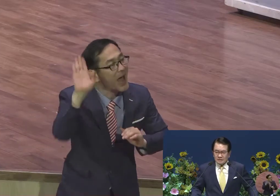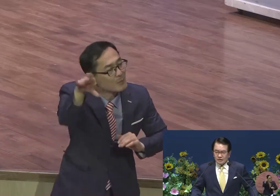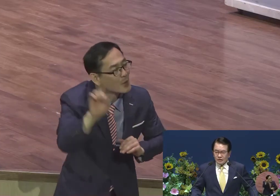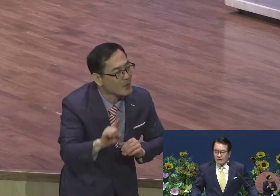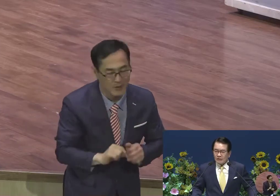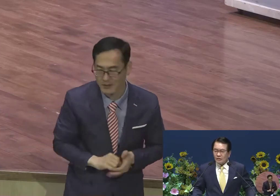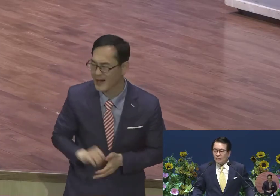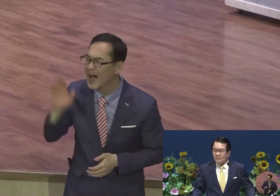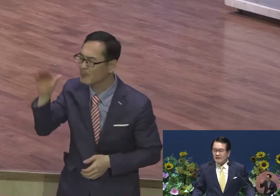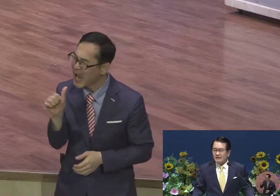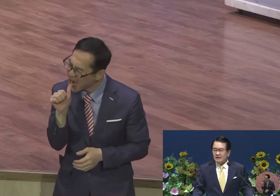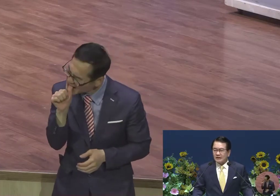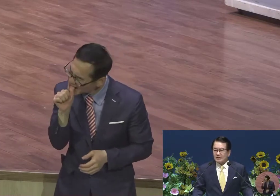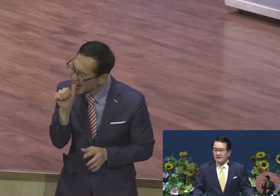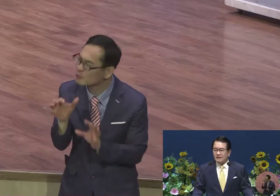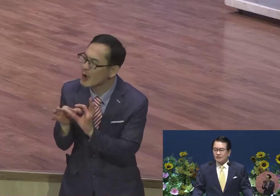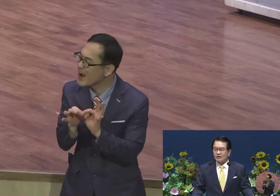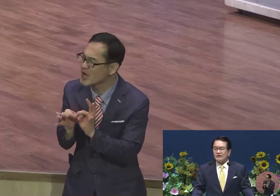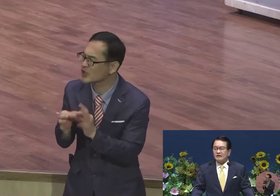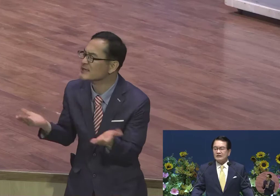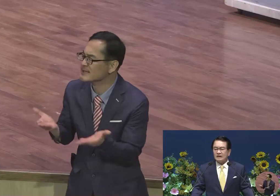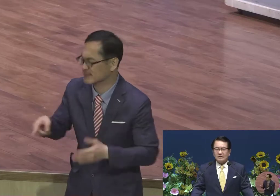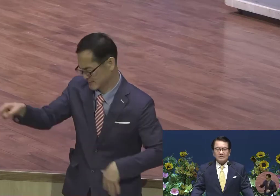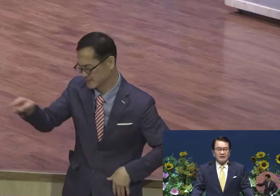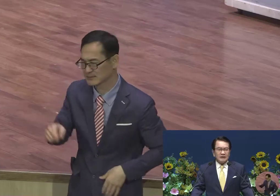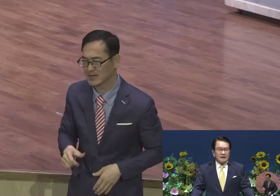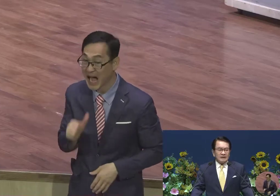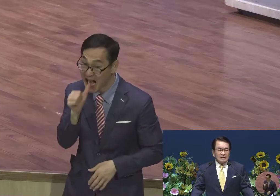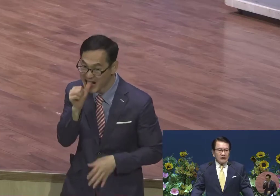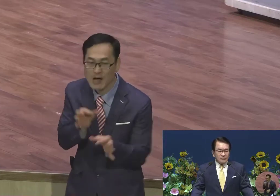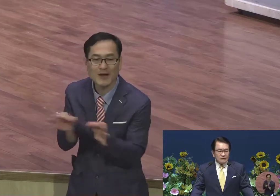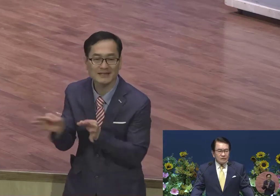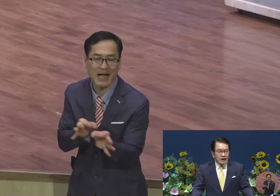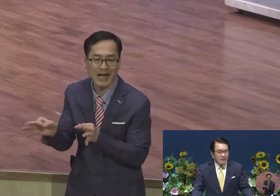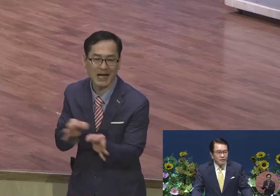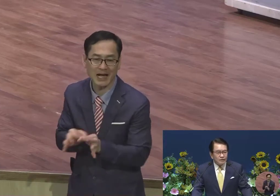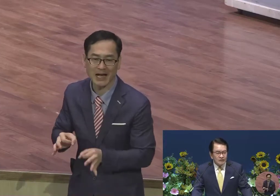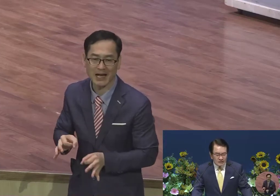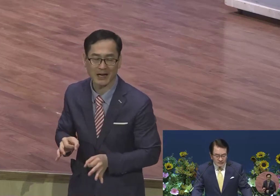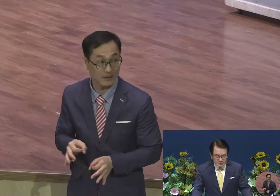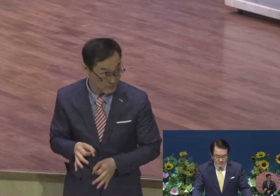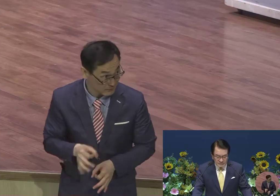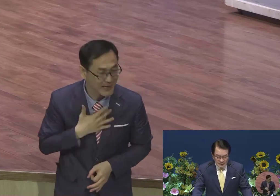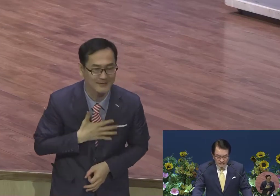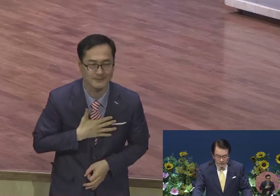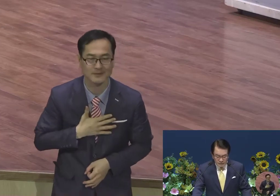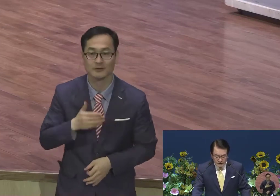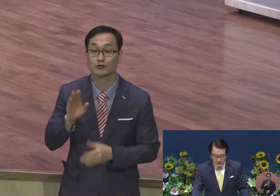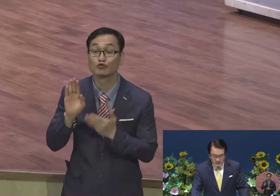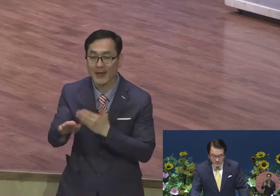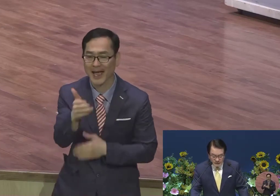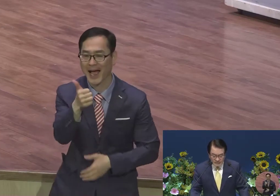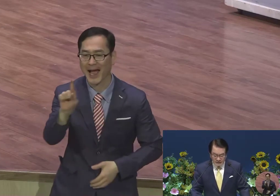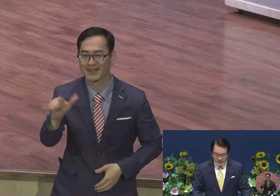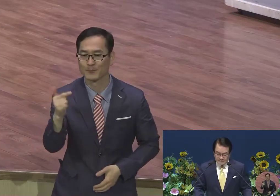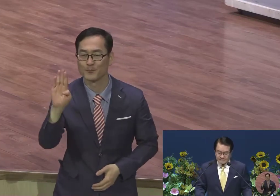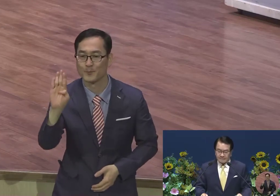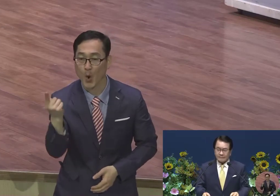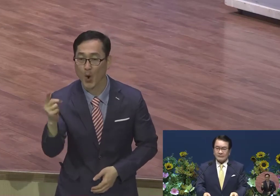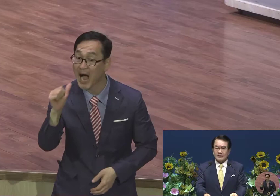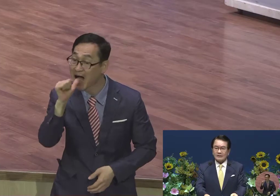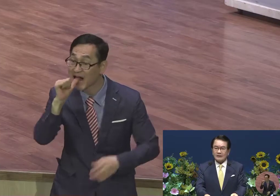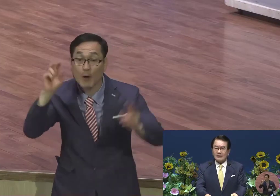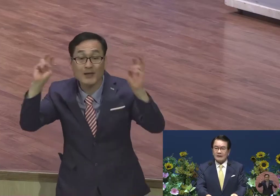쇳가루를 만져야 돼 쇠장사라는 그래갖고 세우기 한보철강이에요 한보철강 점쟁이